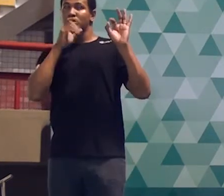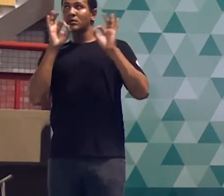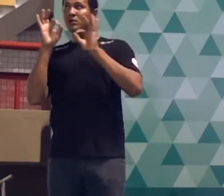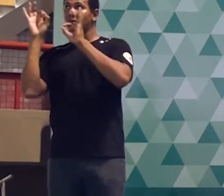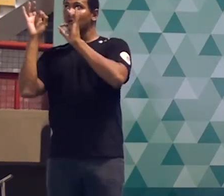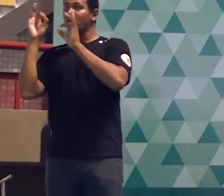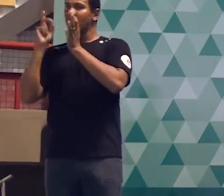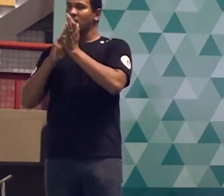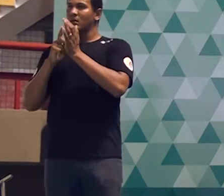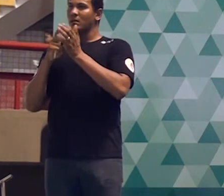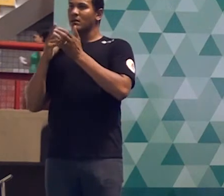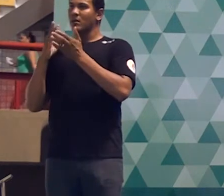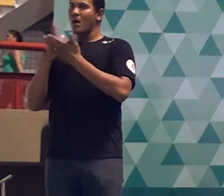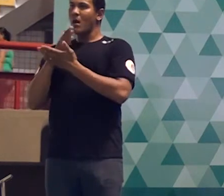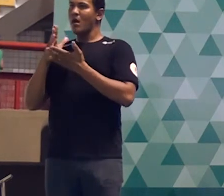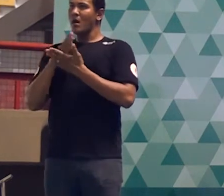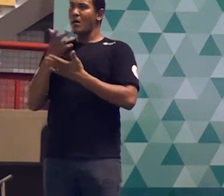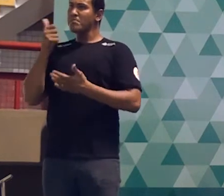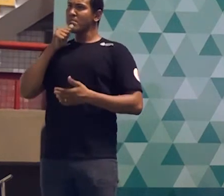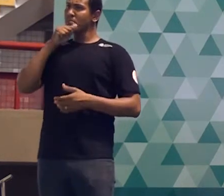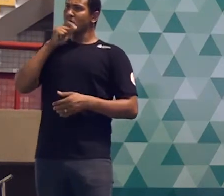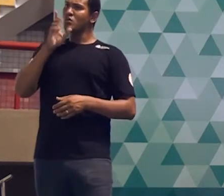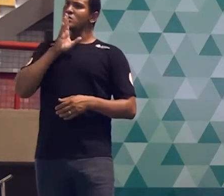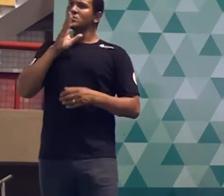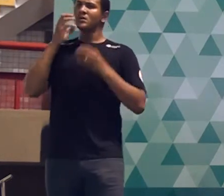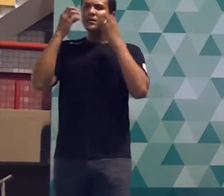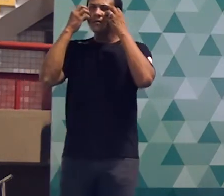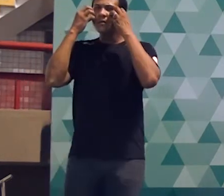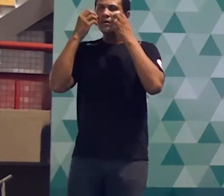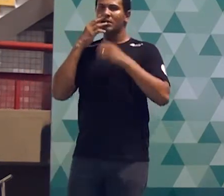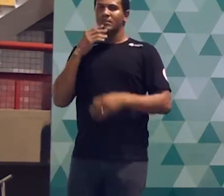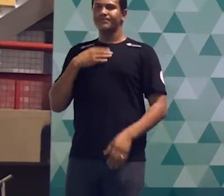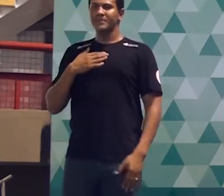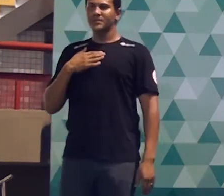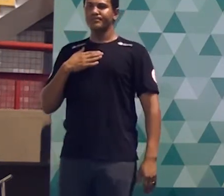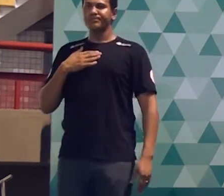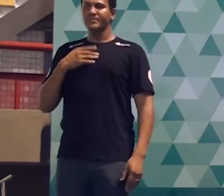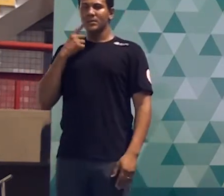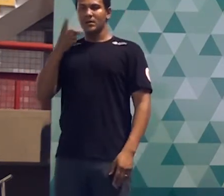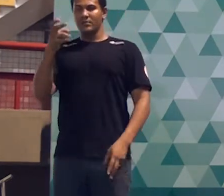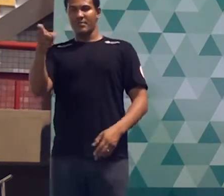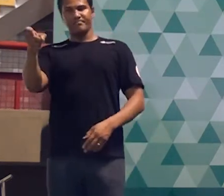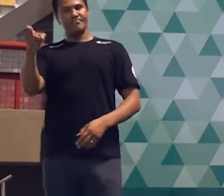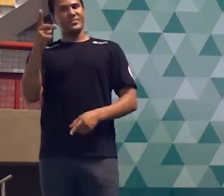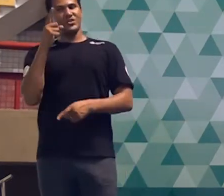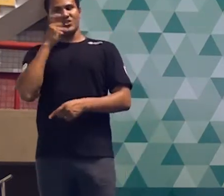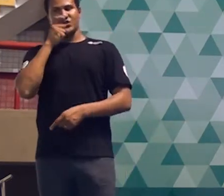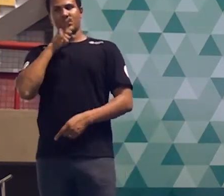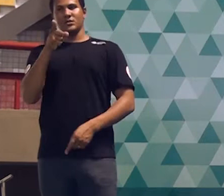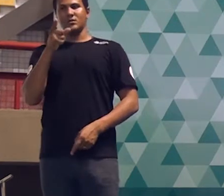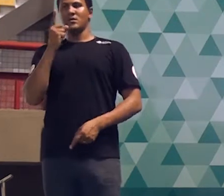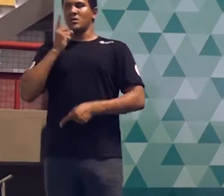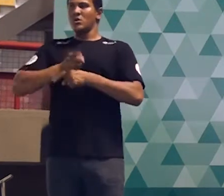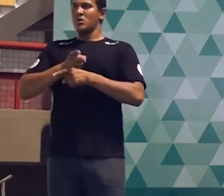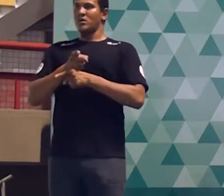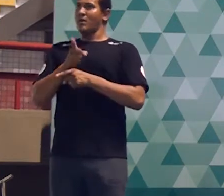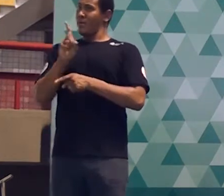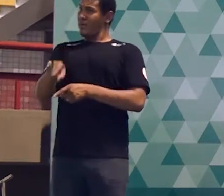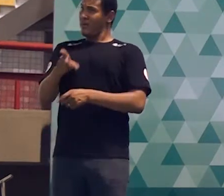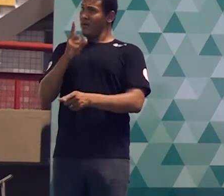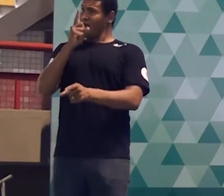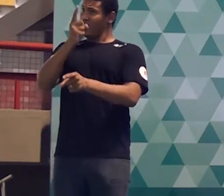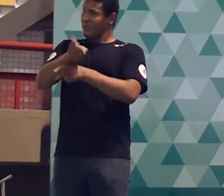que conhece o filho pela bochecha. Se o filho fizer um buraco na bochecha, ela diz, está mentindo. Então, isso é fruto